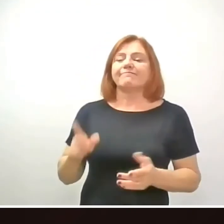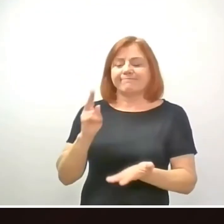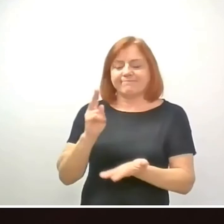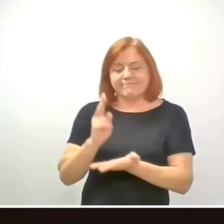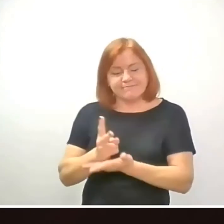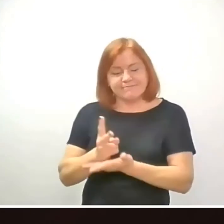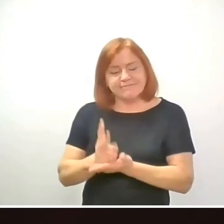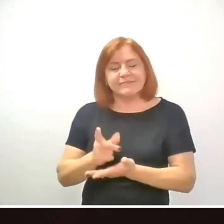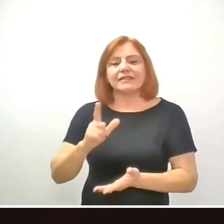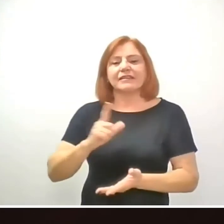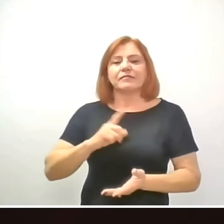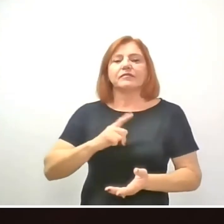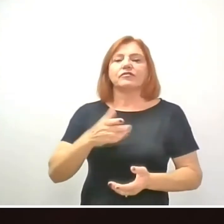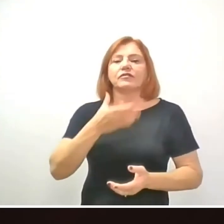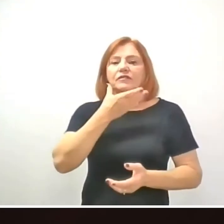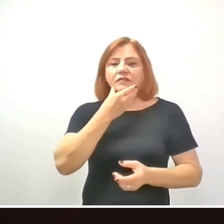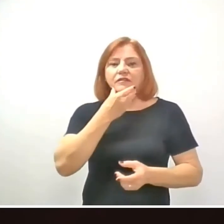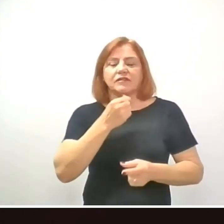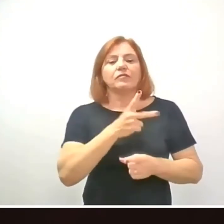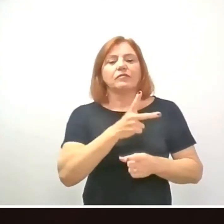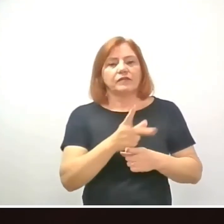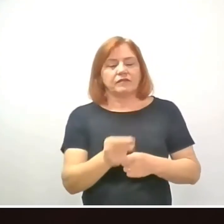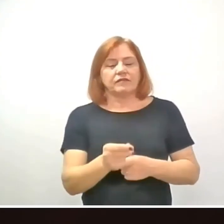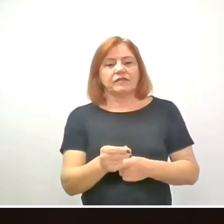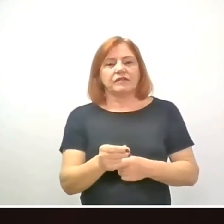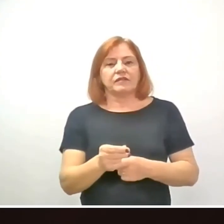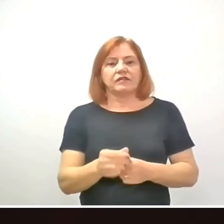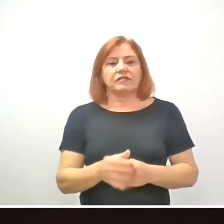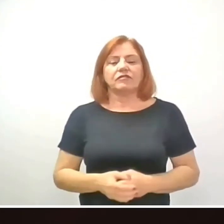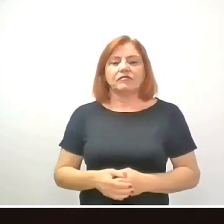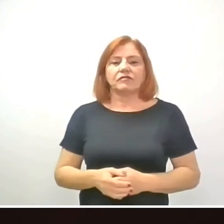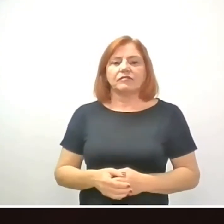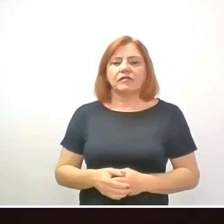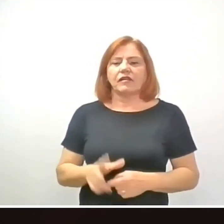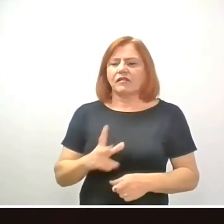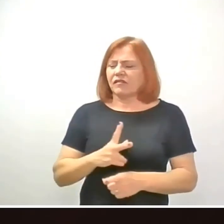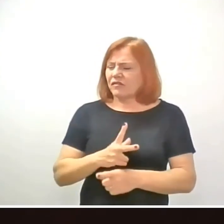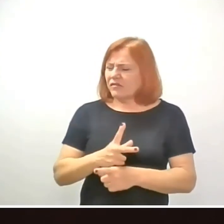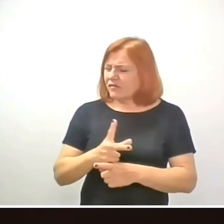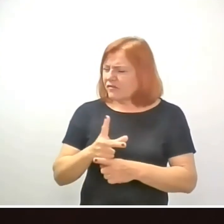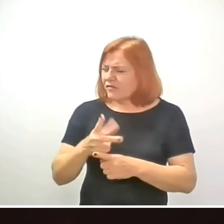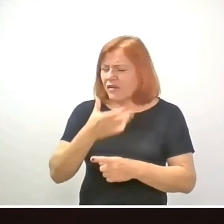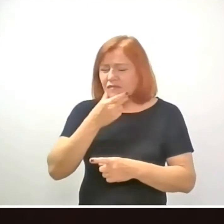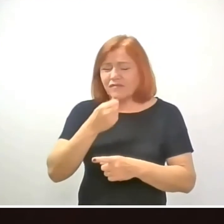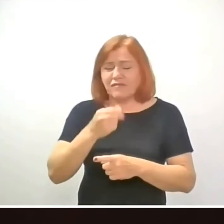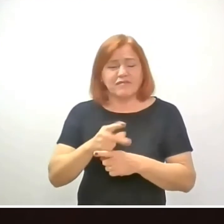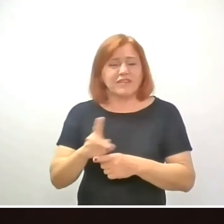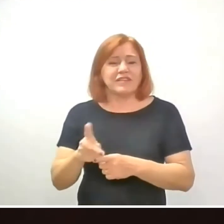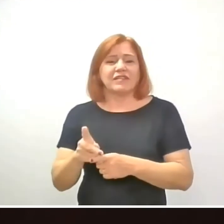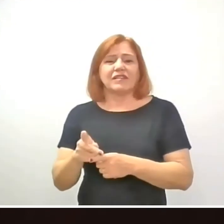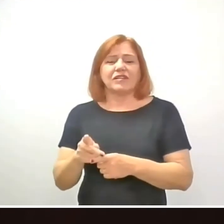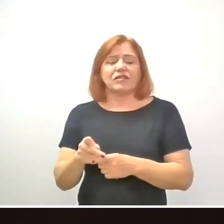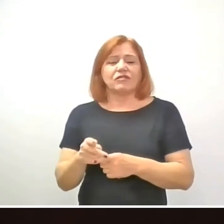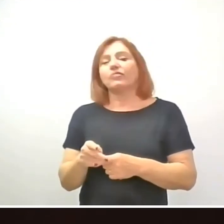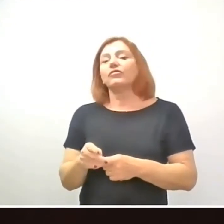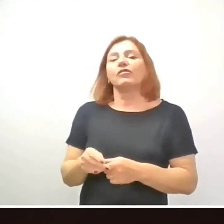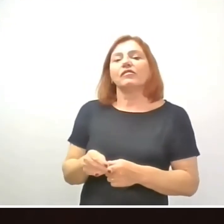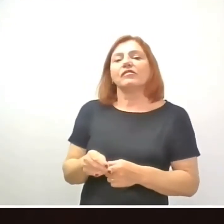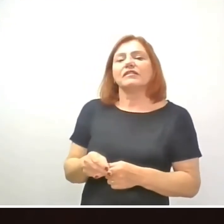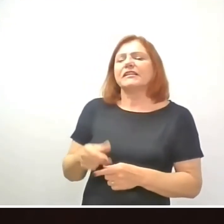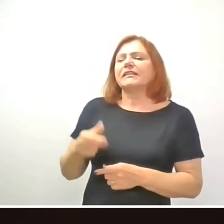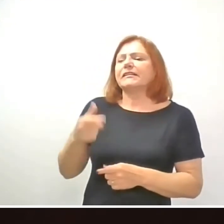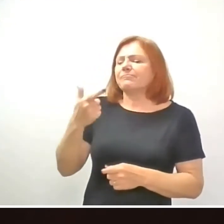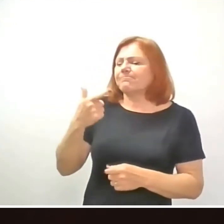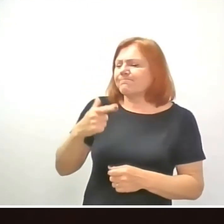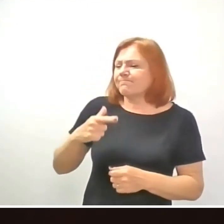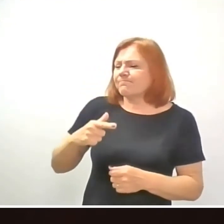Ao vencedor que guardar até o fim as minhas obras, não é obras de Jezabel,